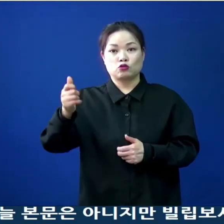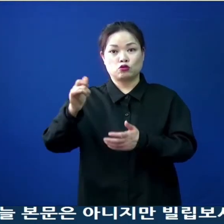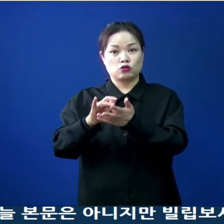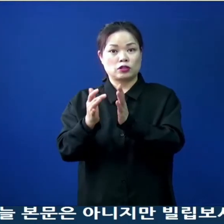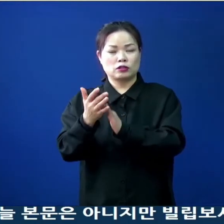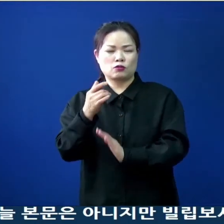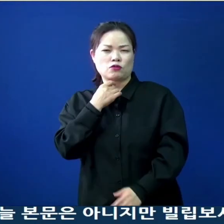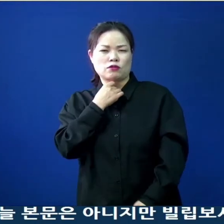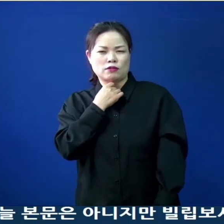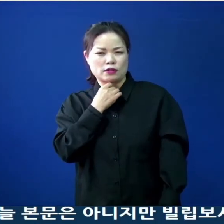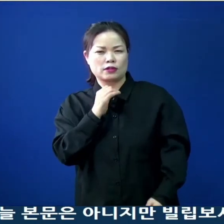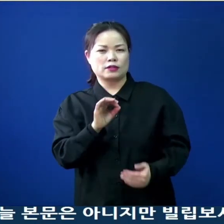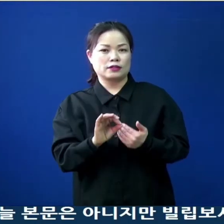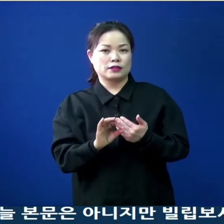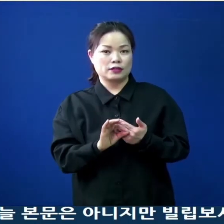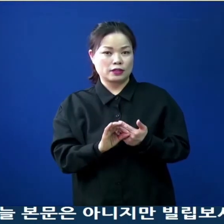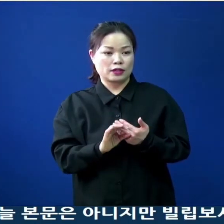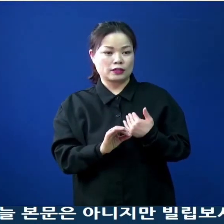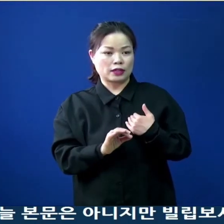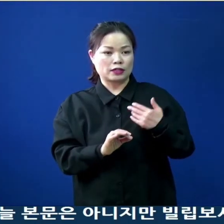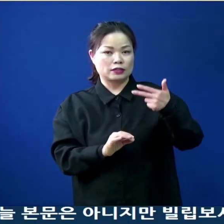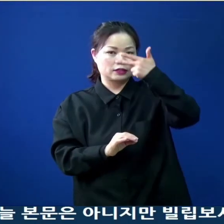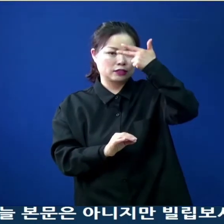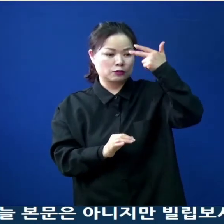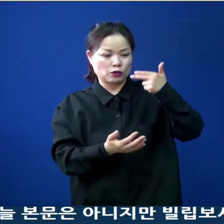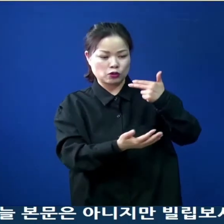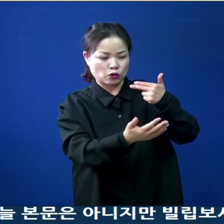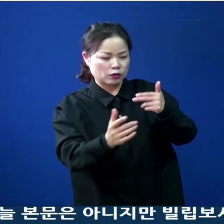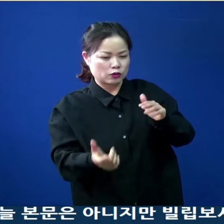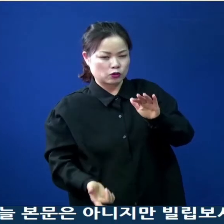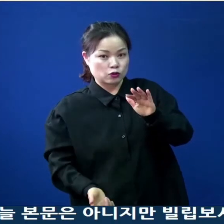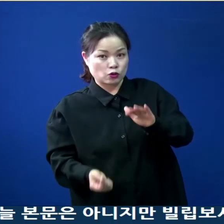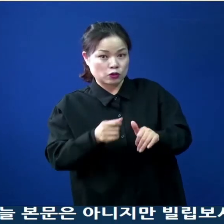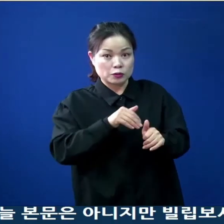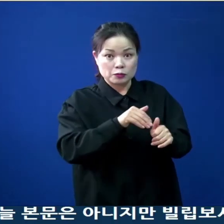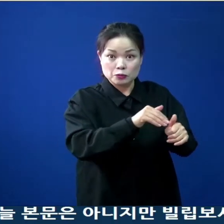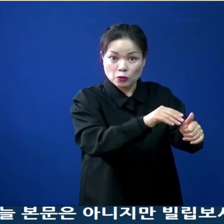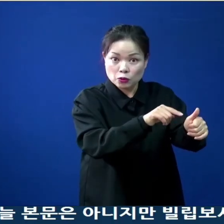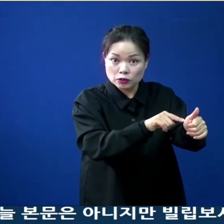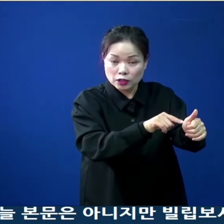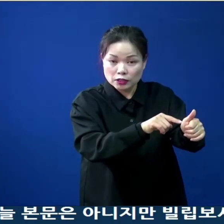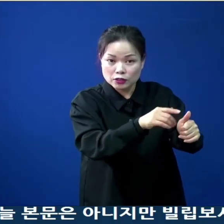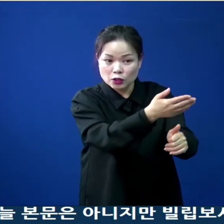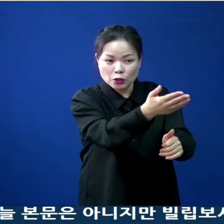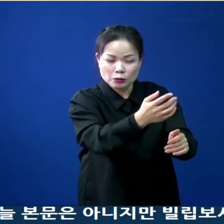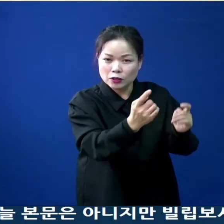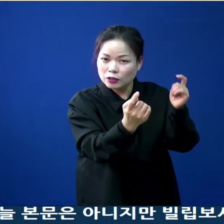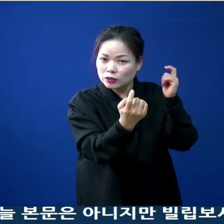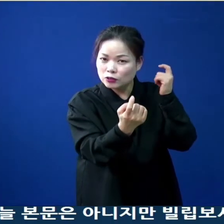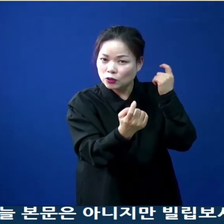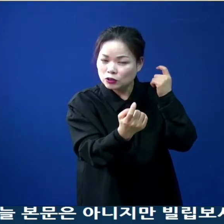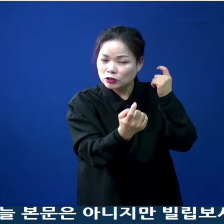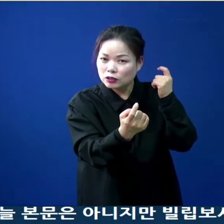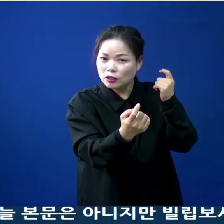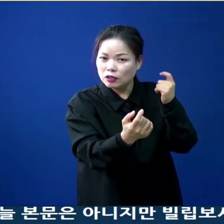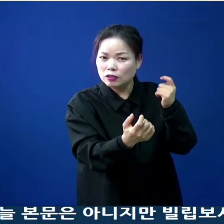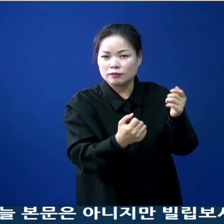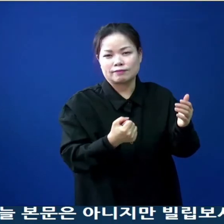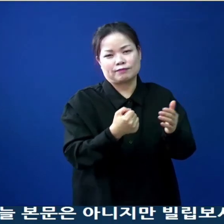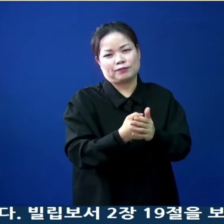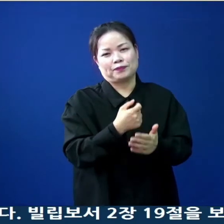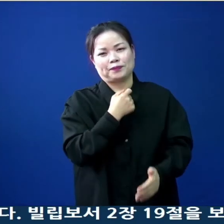예수님이 원하신다면 나는 디모데를 여러분에게 속히 보내 여러분의 소식을 듣고 용기를 얻고자